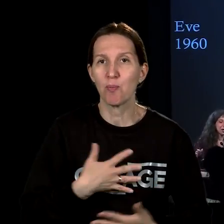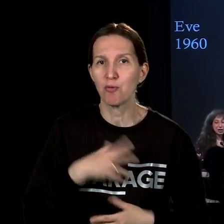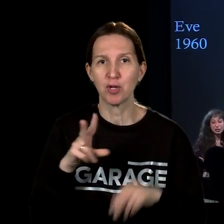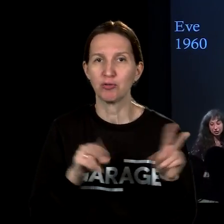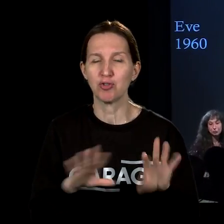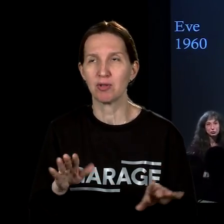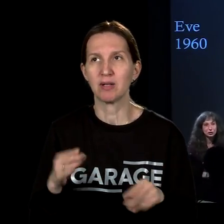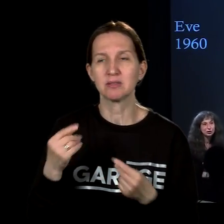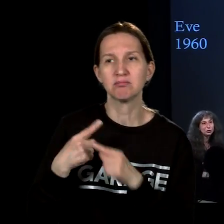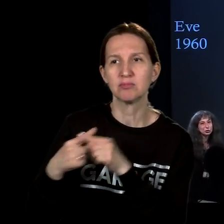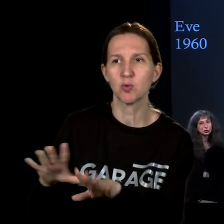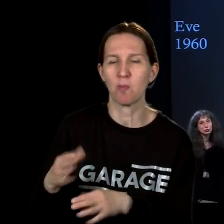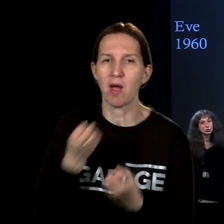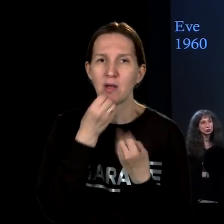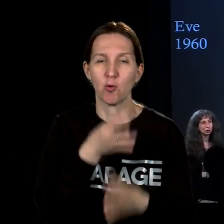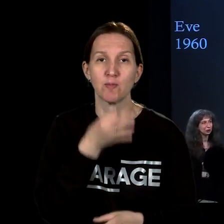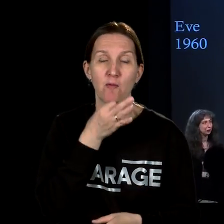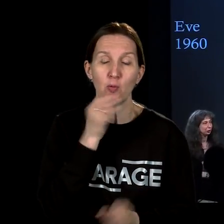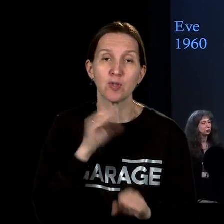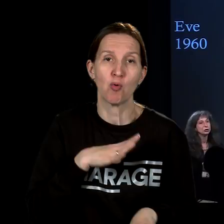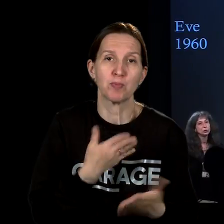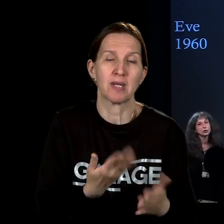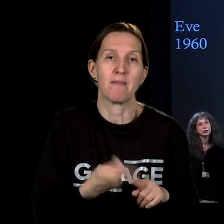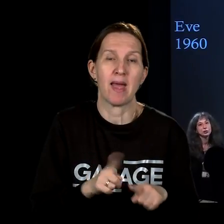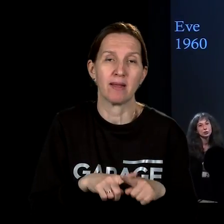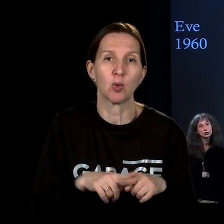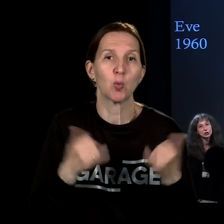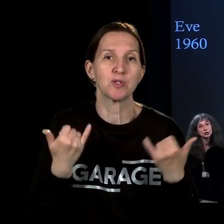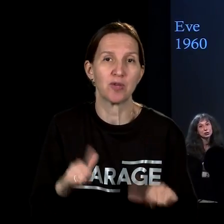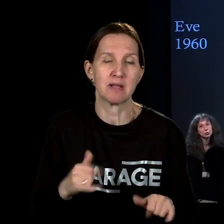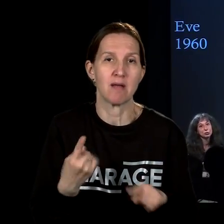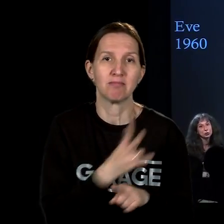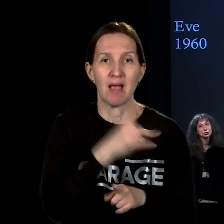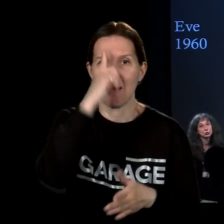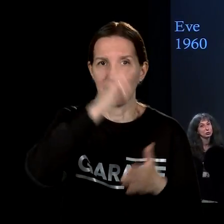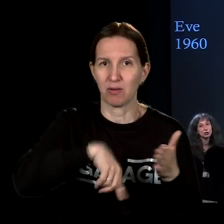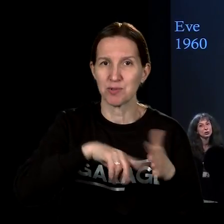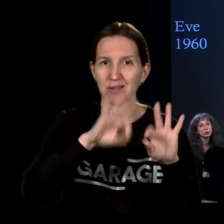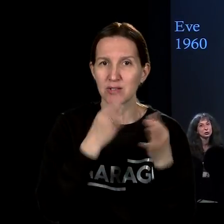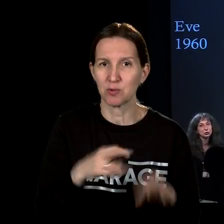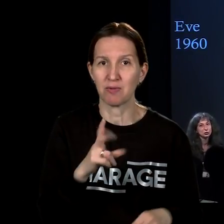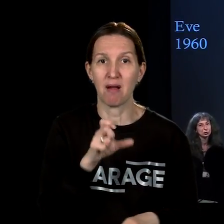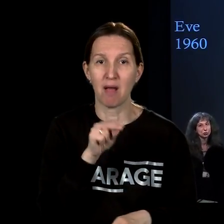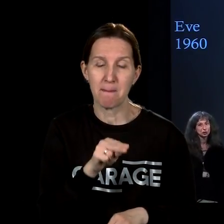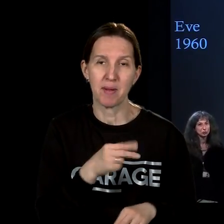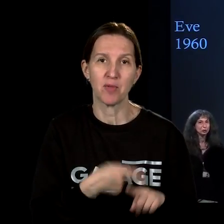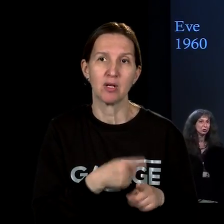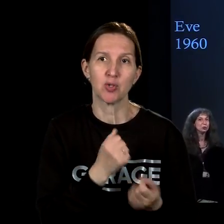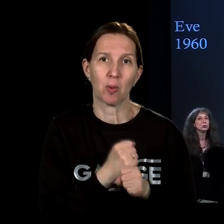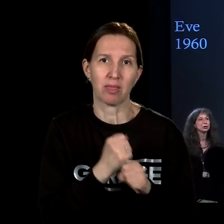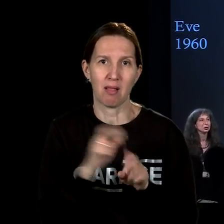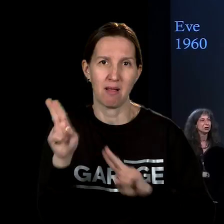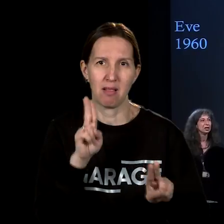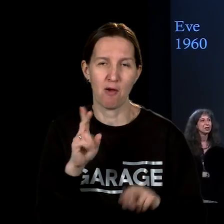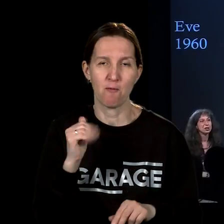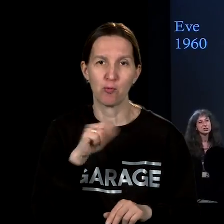удивительное кэмповое религиозное искусство, которое создает Фуджита в последние годы жизни, это такой пример, что вот религиозное искусство – это тоже как бы вот эта